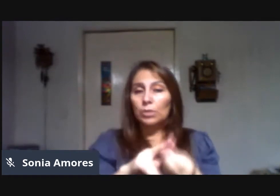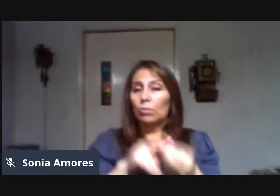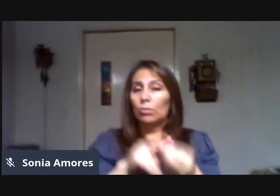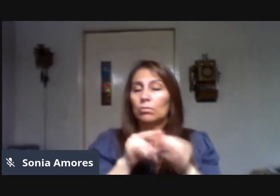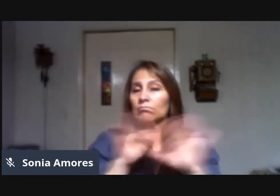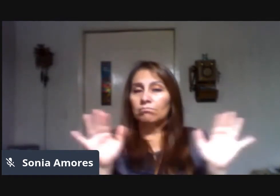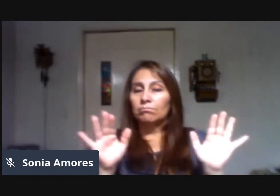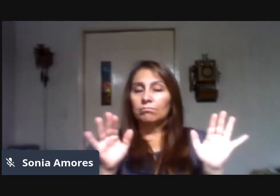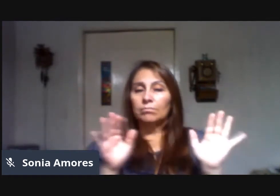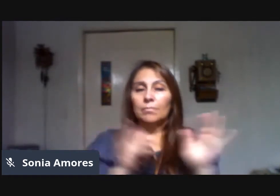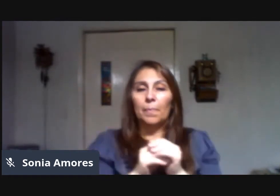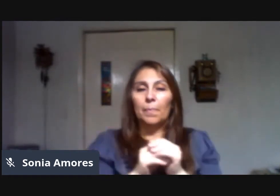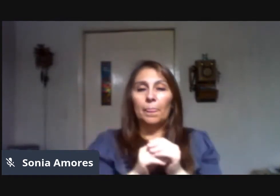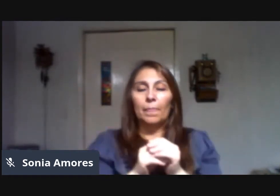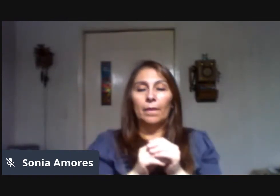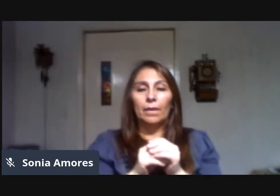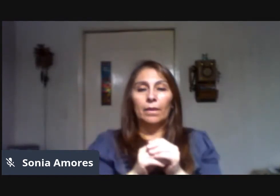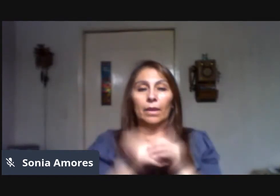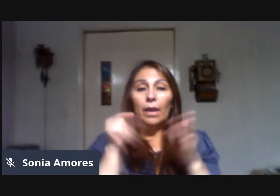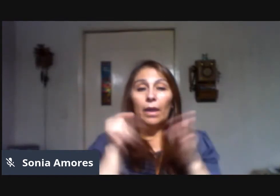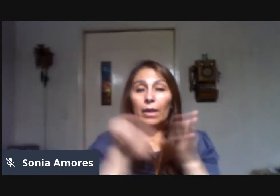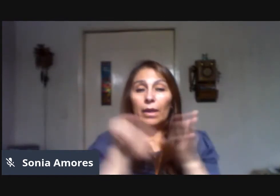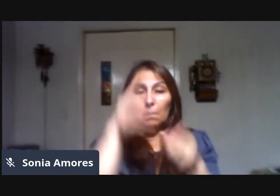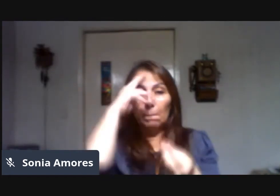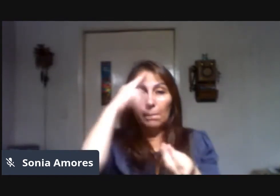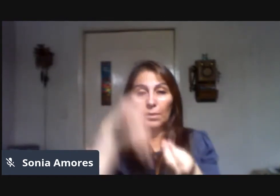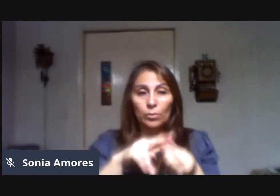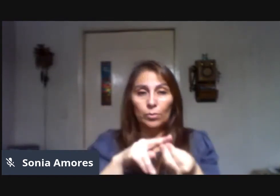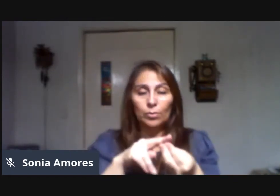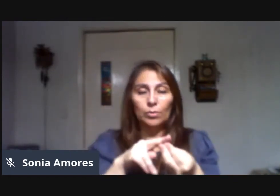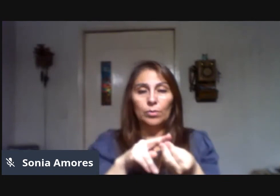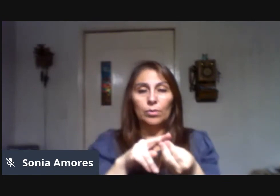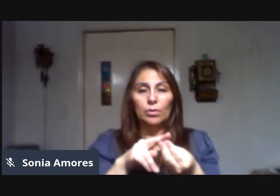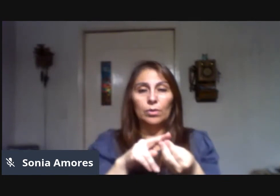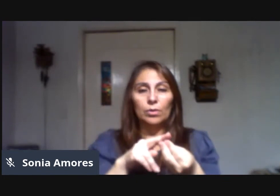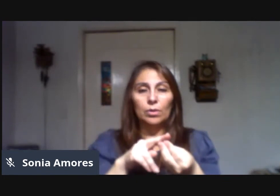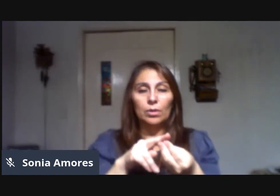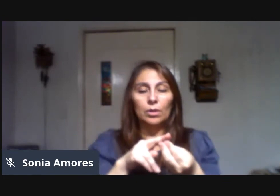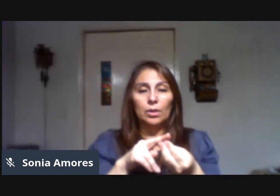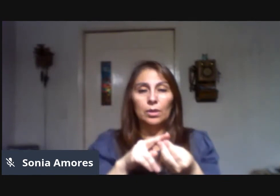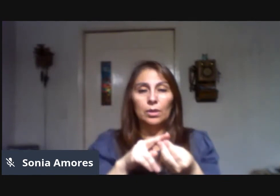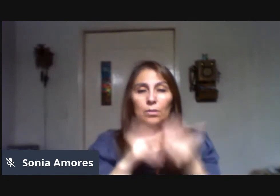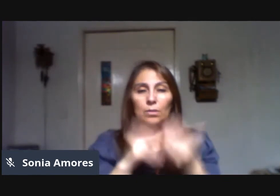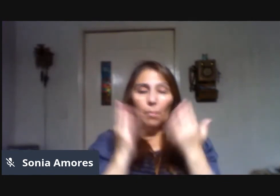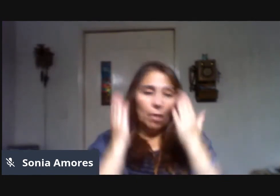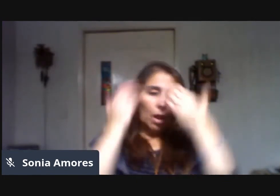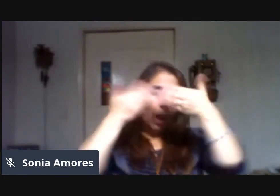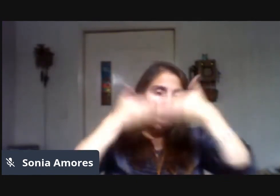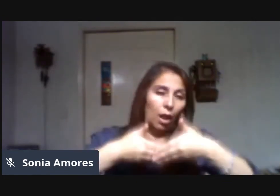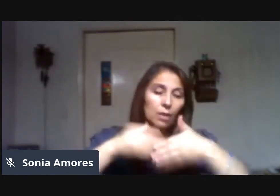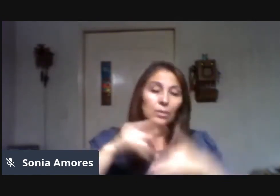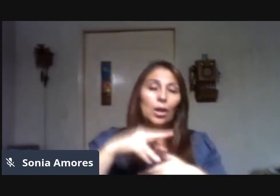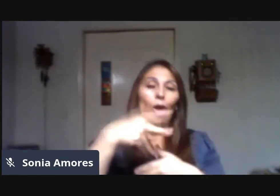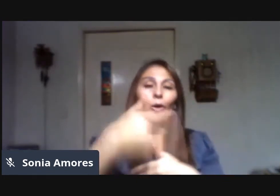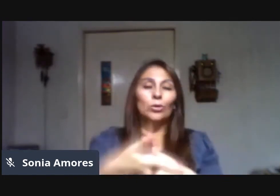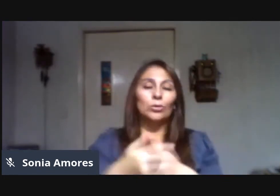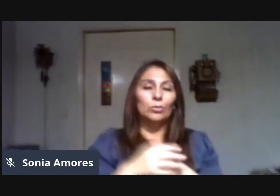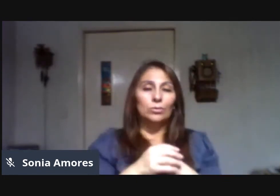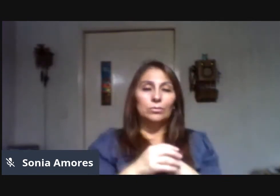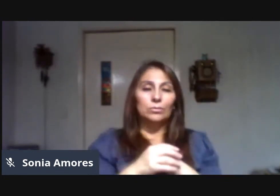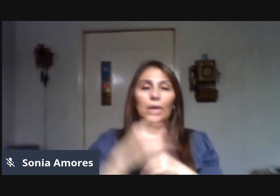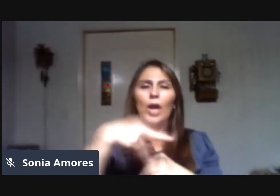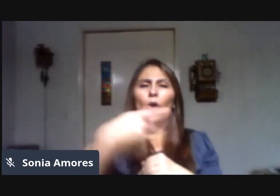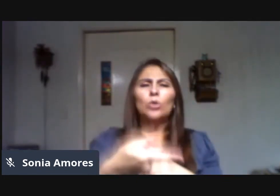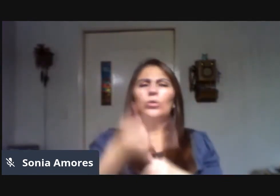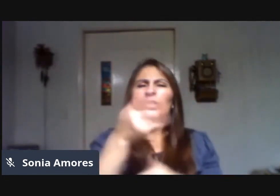Es un mito que encierra el encubrimiento del otro. Cuando hablo del otro, no estoy